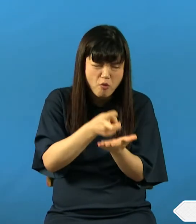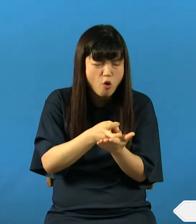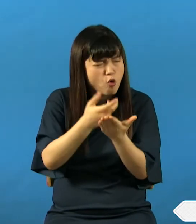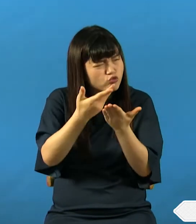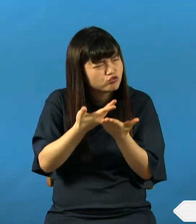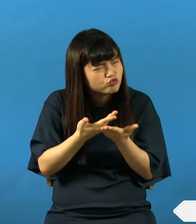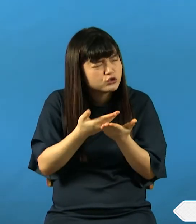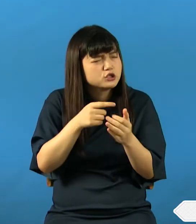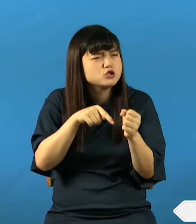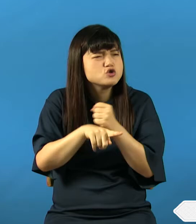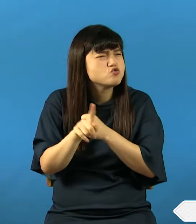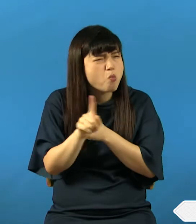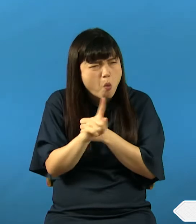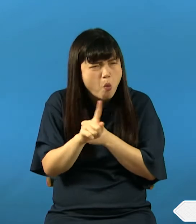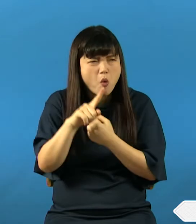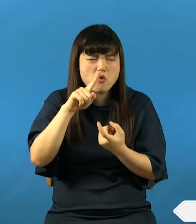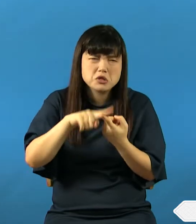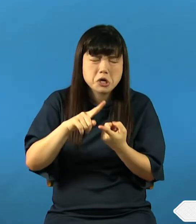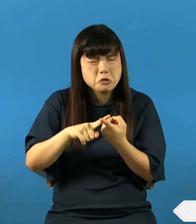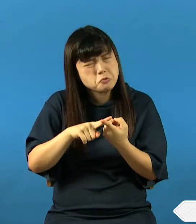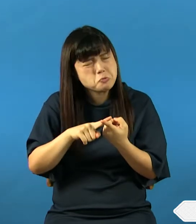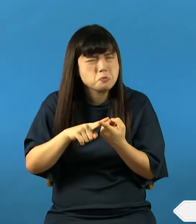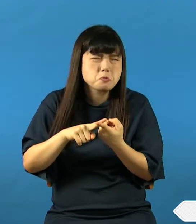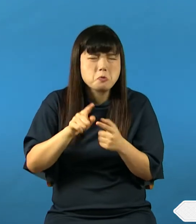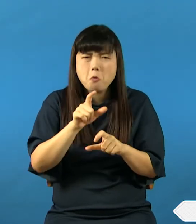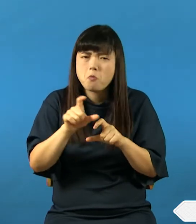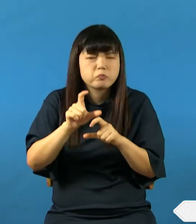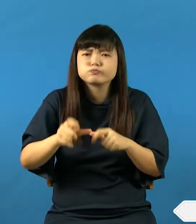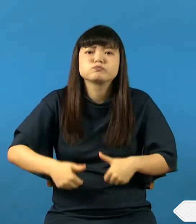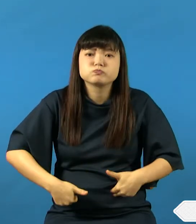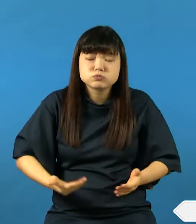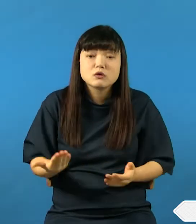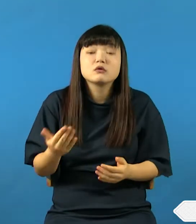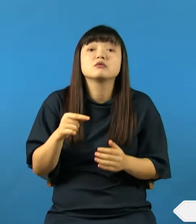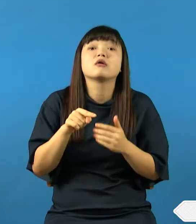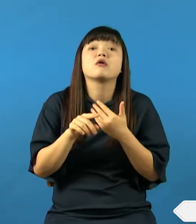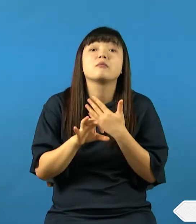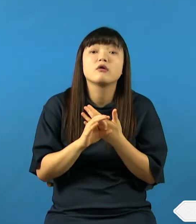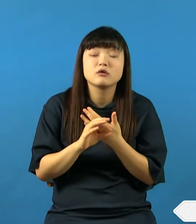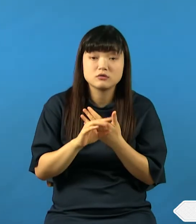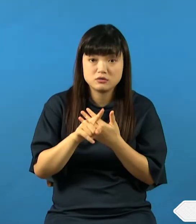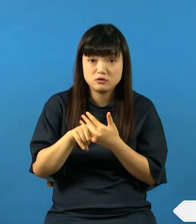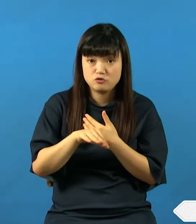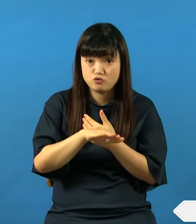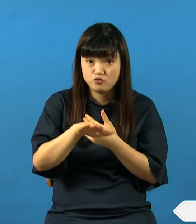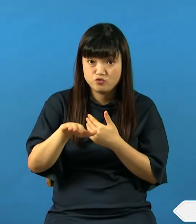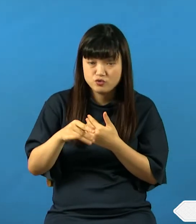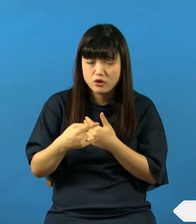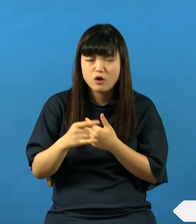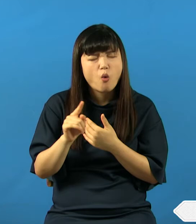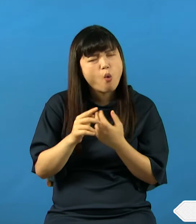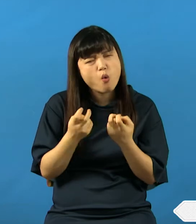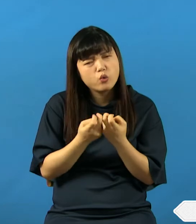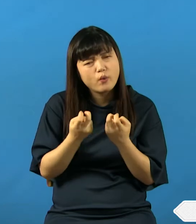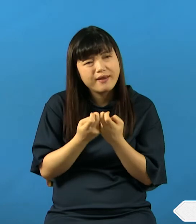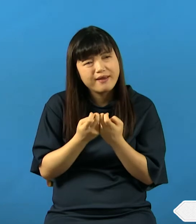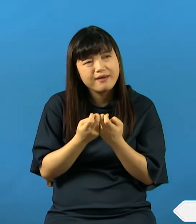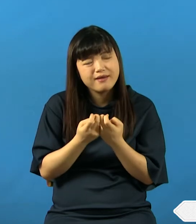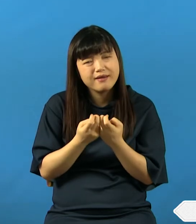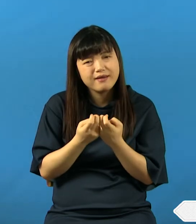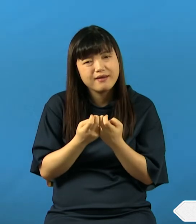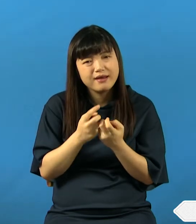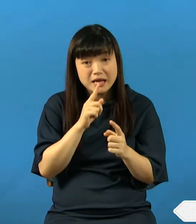유대인들처럼 율법을 주신 이유가 뭔가 그런 거 가지고 씨름하지는 않습니다. 그러면 이 말씀을 오늘